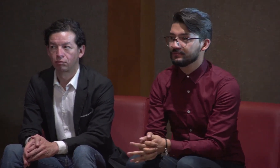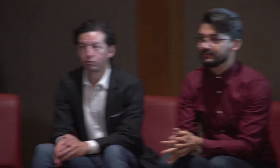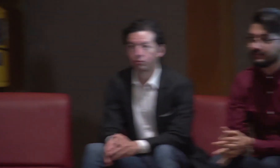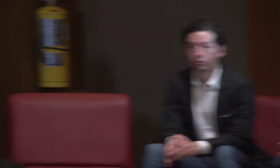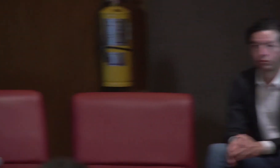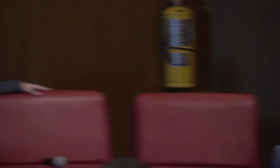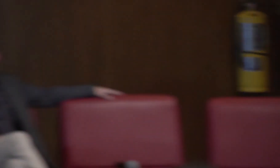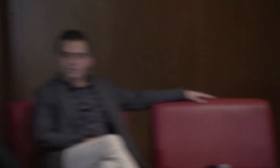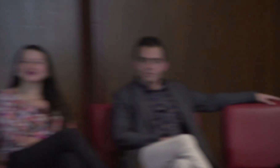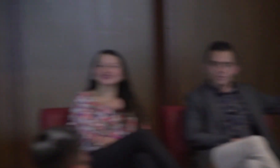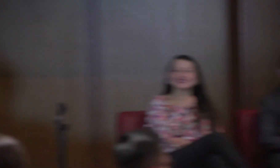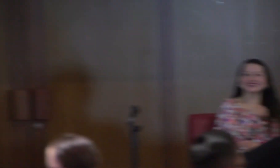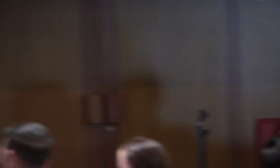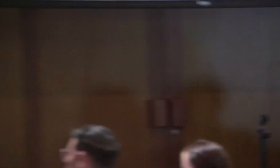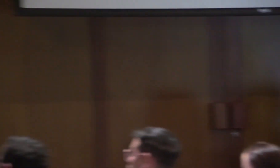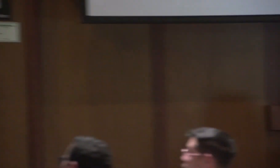adelante.